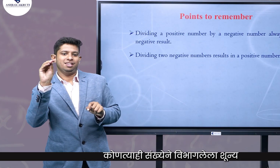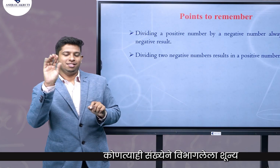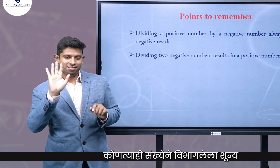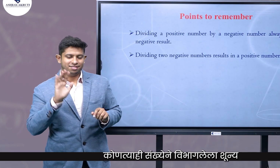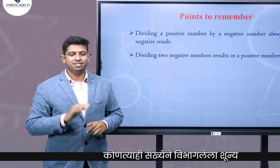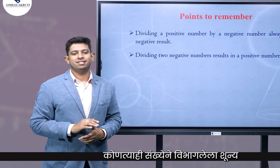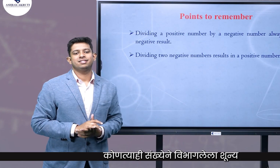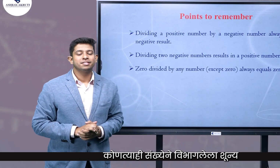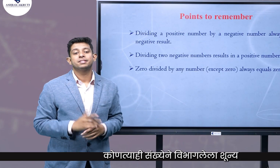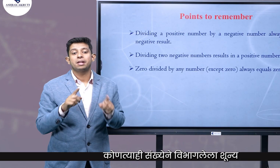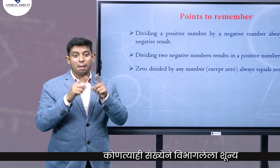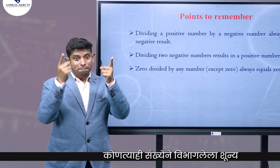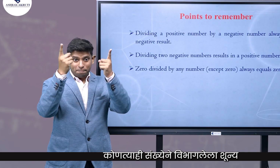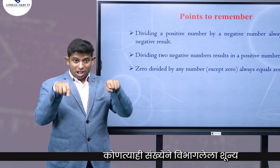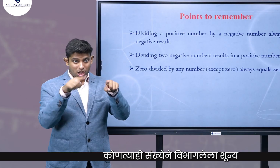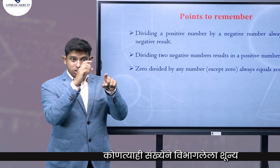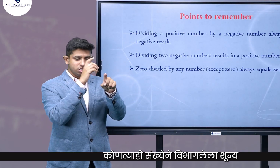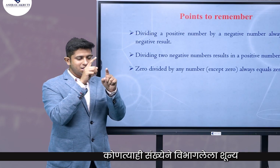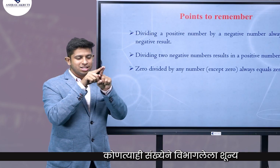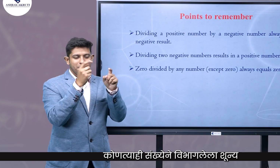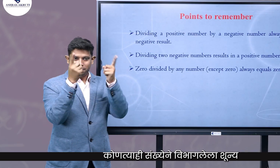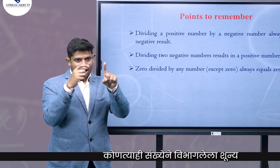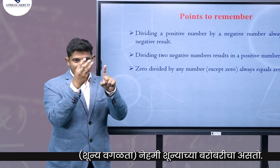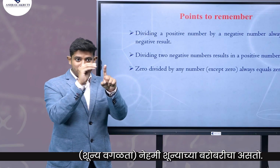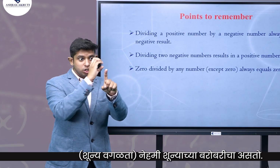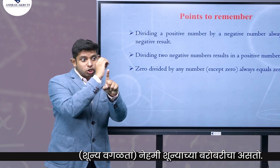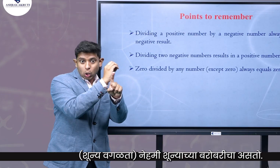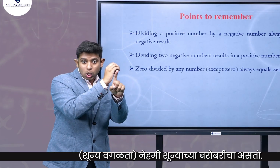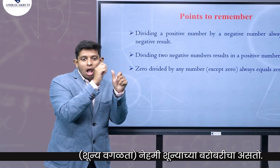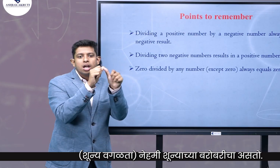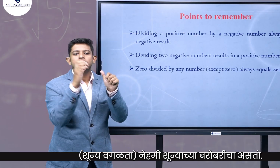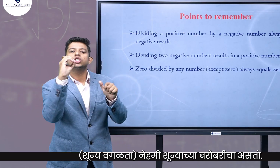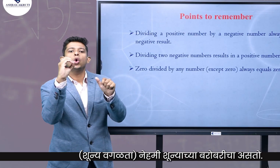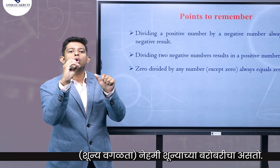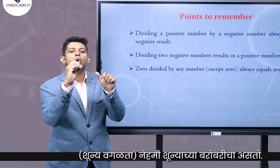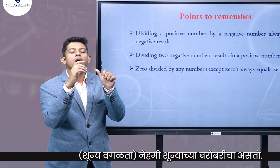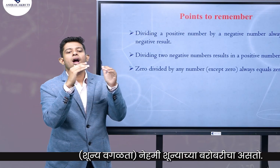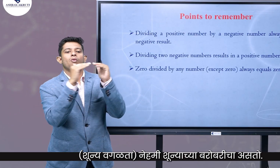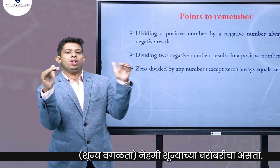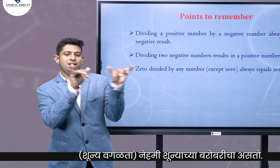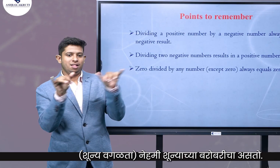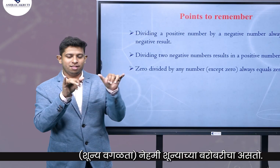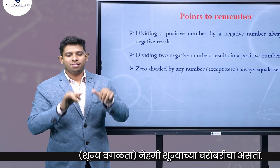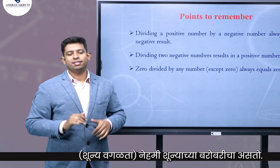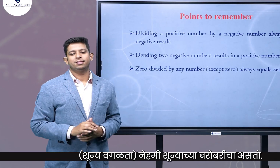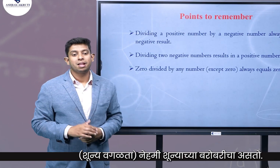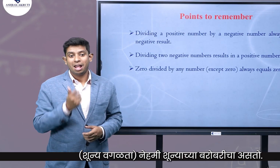कोणत्याही संख्येने विभागलेले शून्य शून्य वगळत नाही, नेहमी शून्यांची बरोबरीची असते.